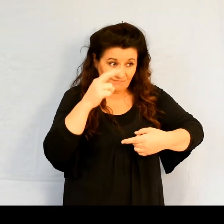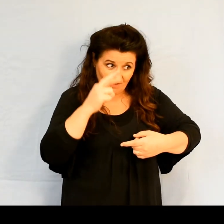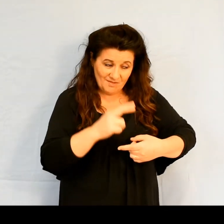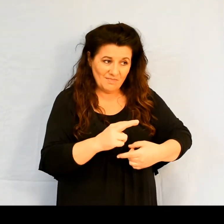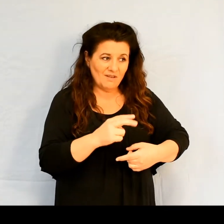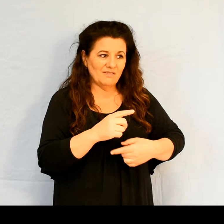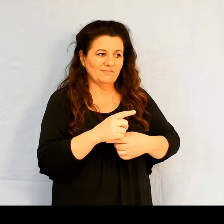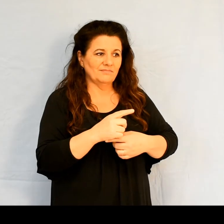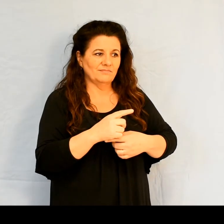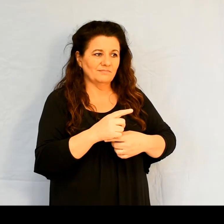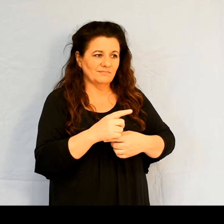il le fit sortir,